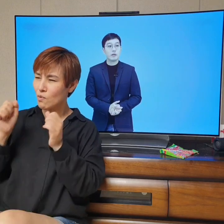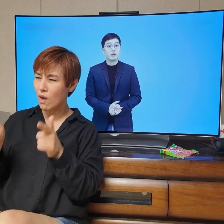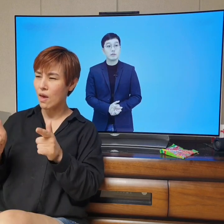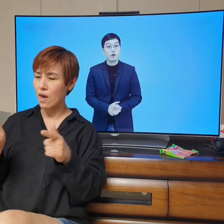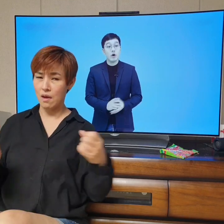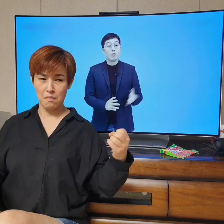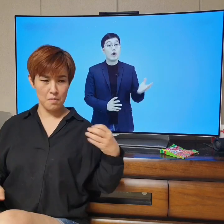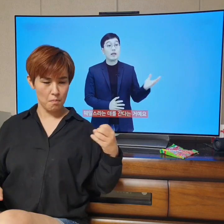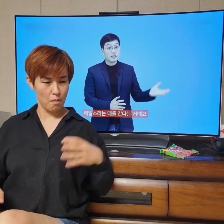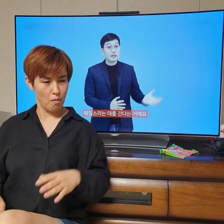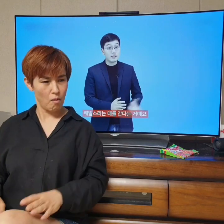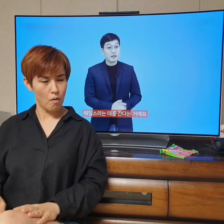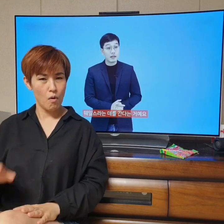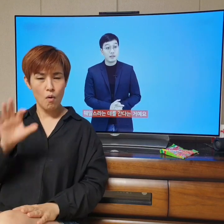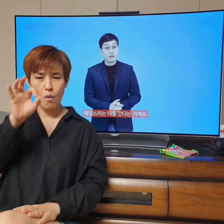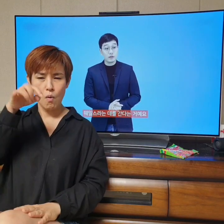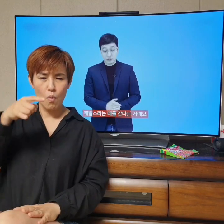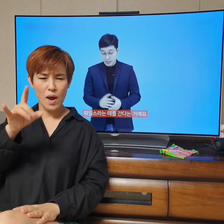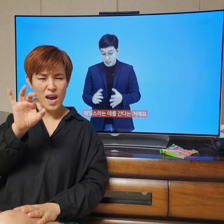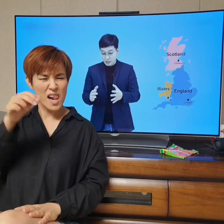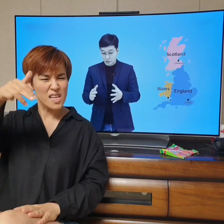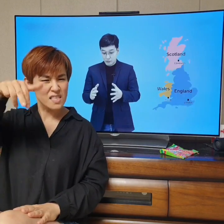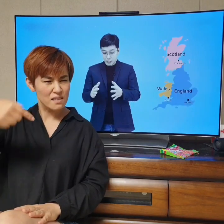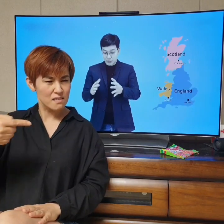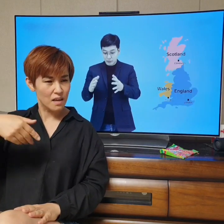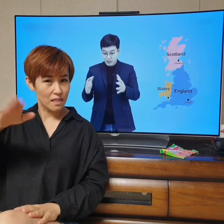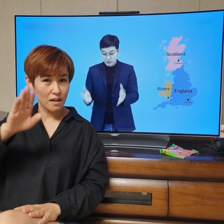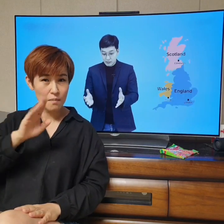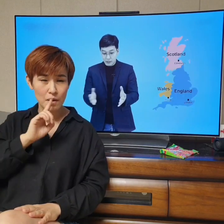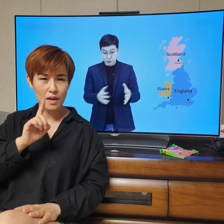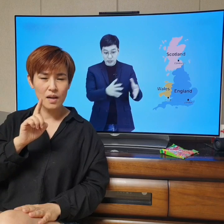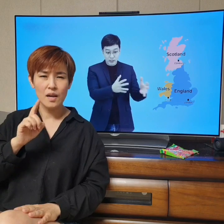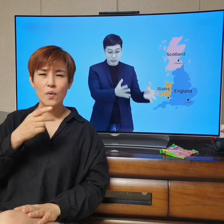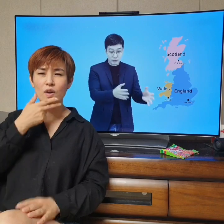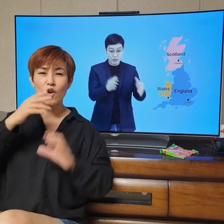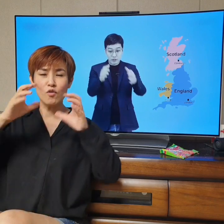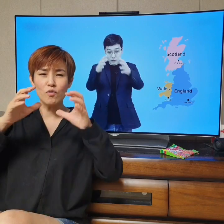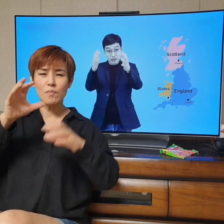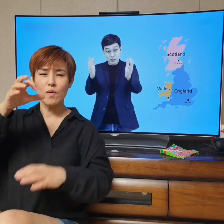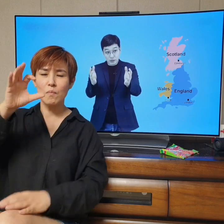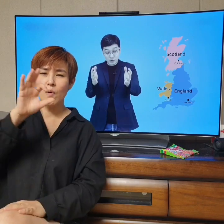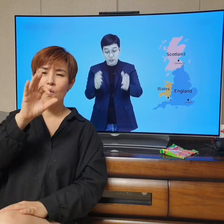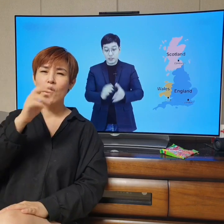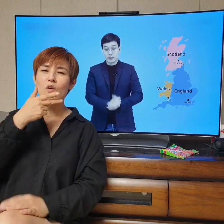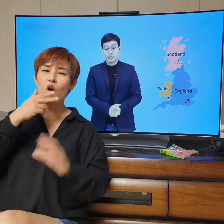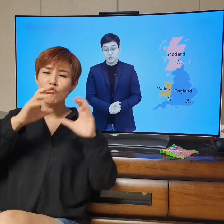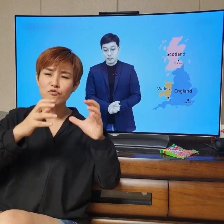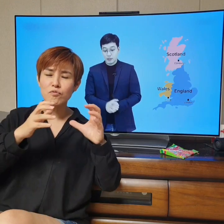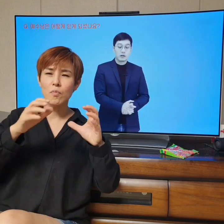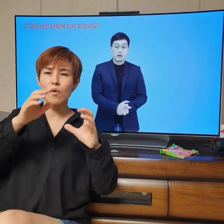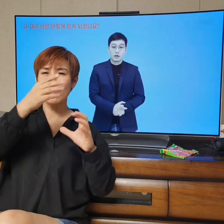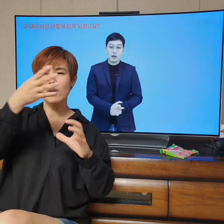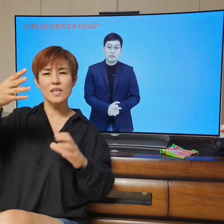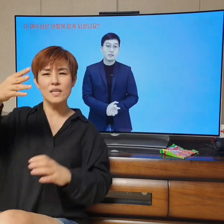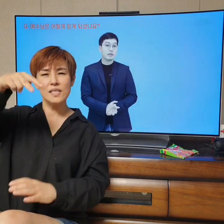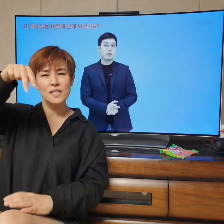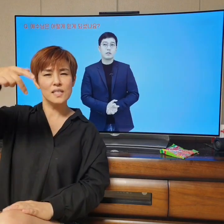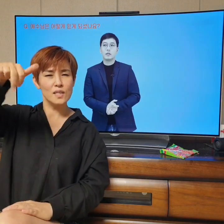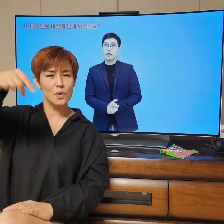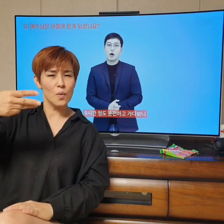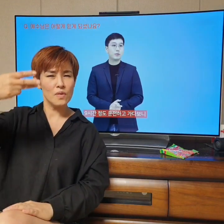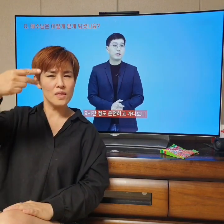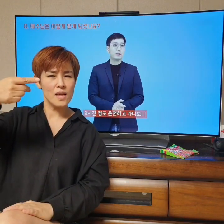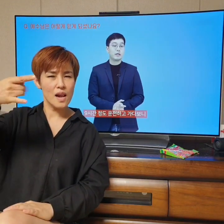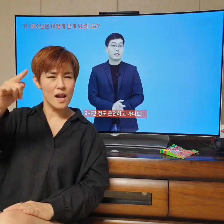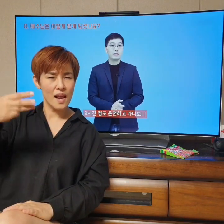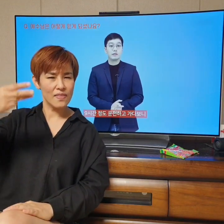기회가 없어요. 막 이러면서 웨일즈라는 데를 간다는 거예요. 그래서 여러분 뭐 아시겠지만 잉글랜드가 있고 웨일즈가 있고 이게 스코틀랜드가 있고 이렇게 돼 있잖아요. 한참을